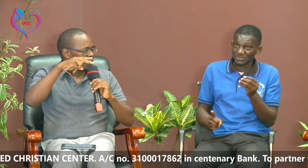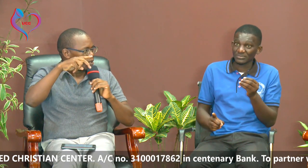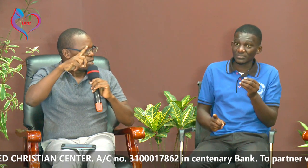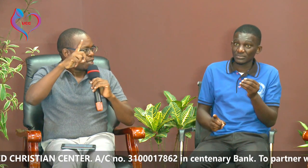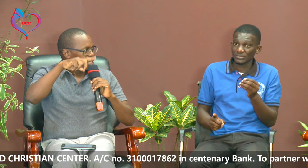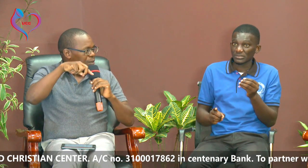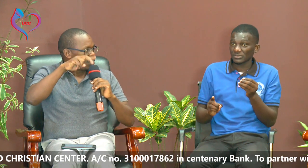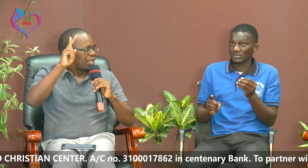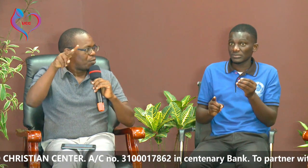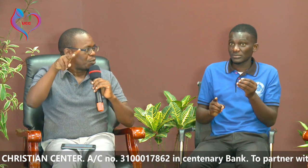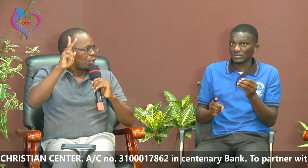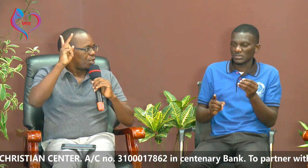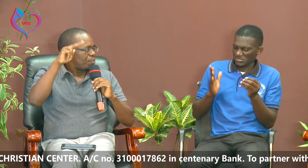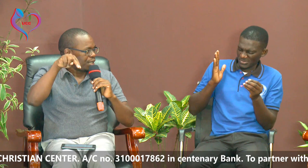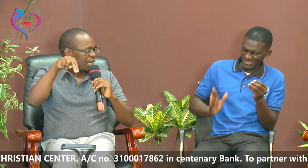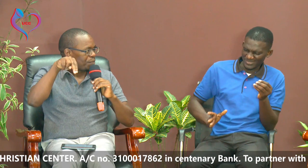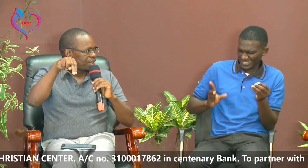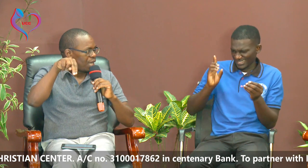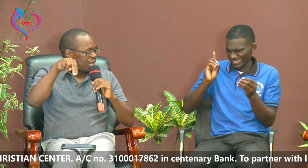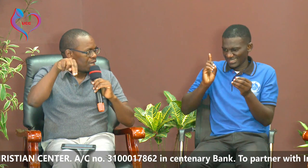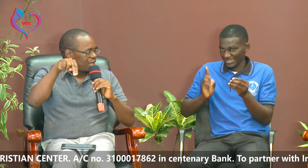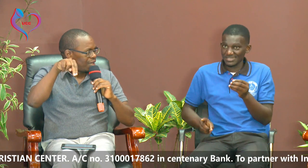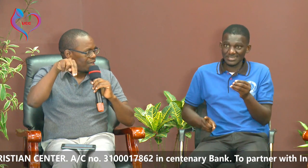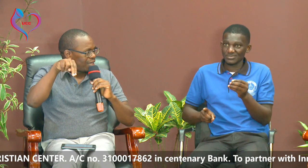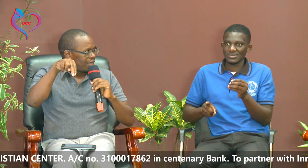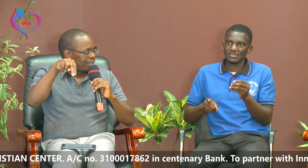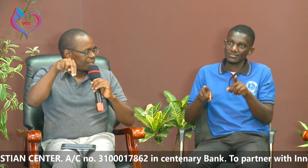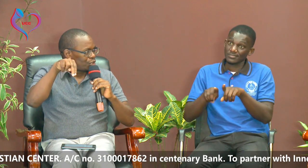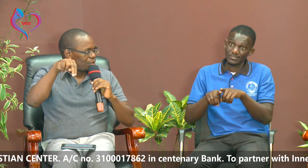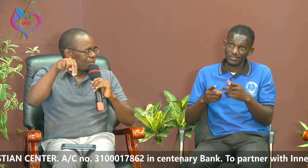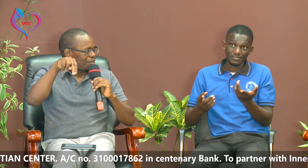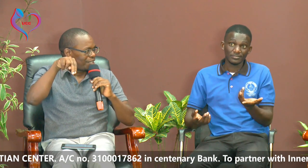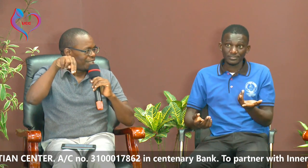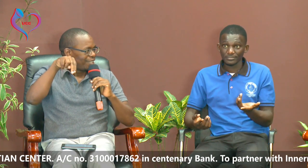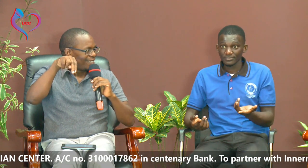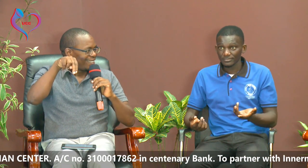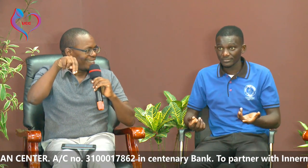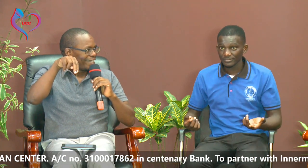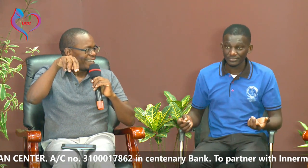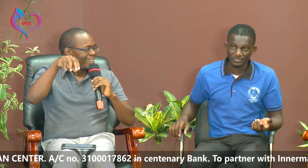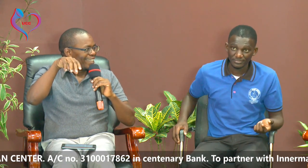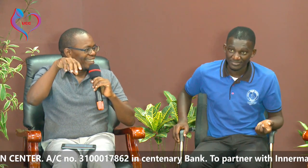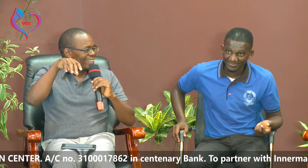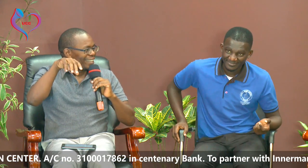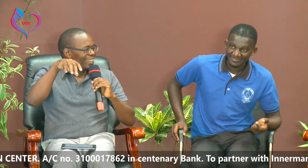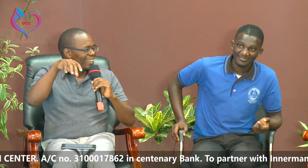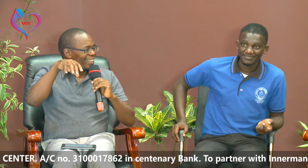oluzibu discipline ne moro byina tugenda biita mpisa checho nzabo kiri moro